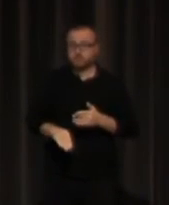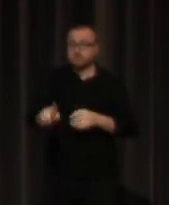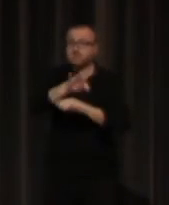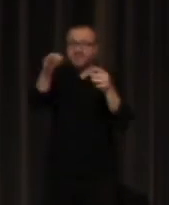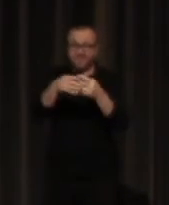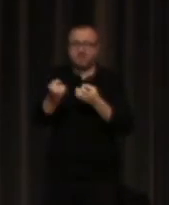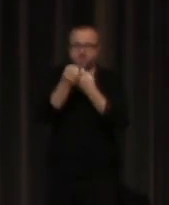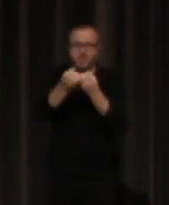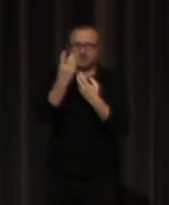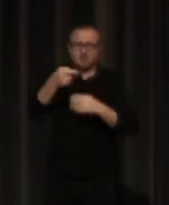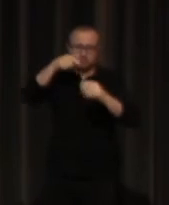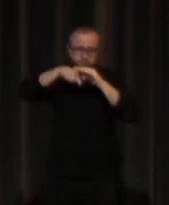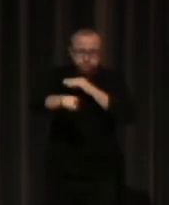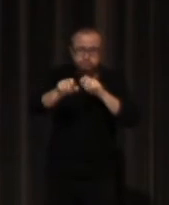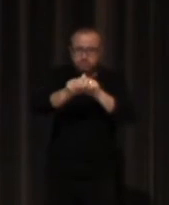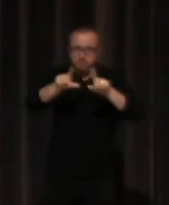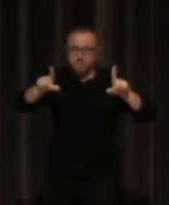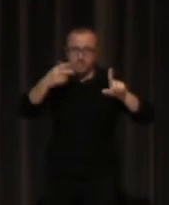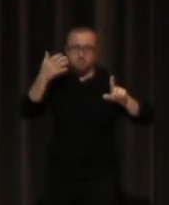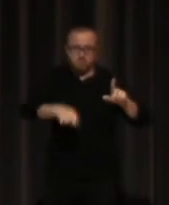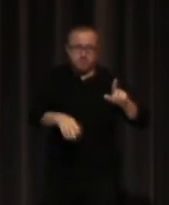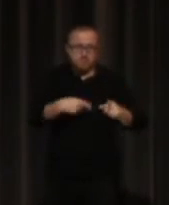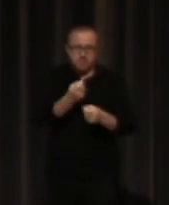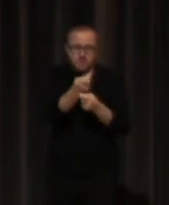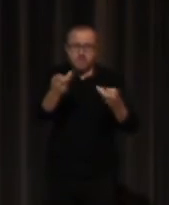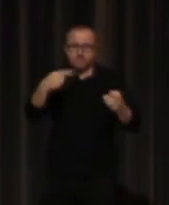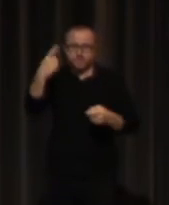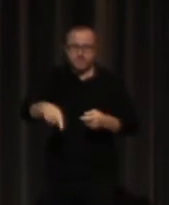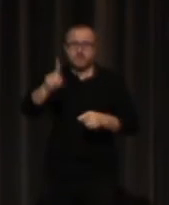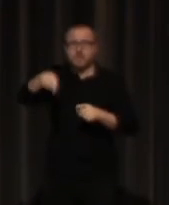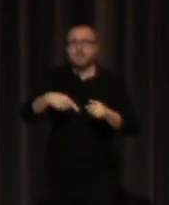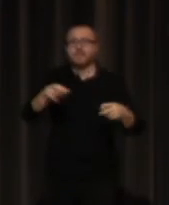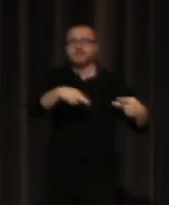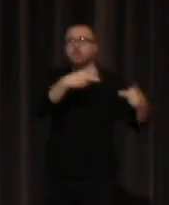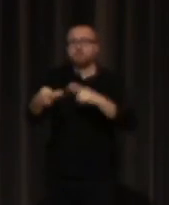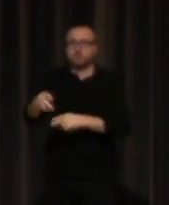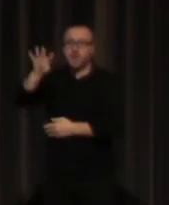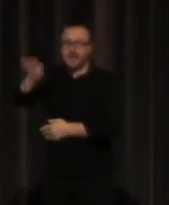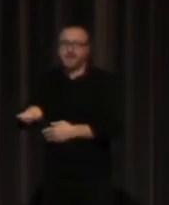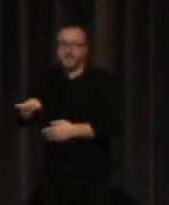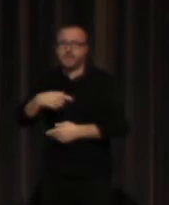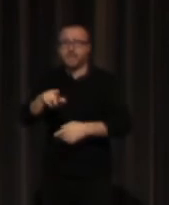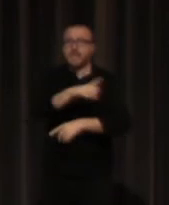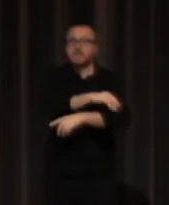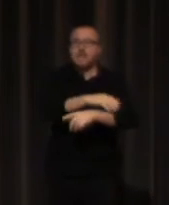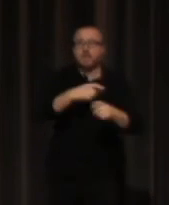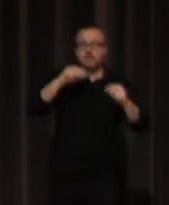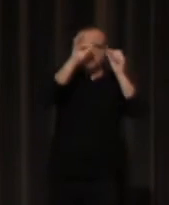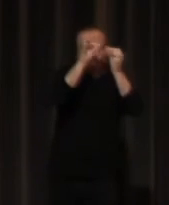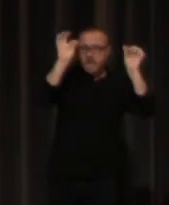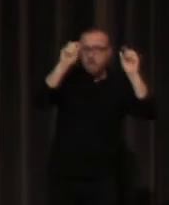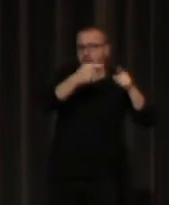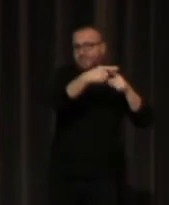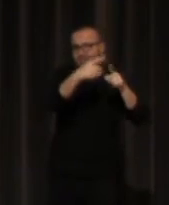internet, i també tradueix autors eslovens i serbis al català, amb la qual cosa la circulació entre les